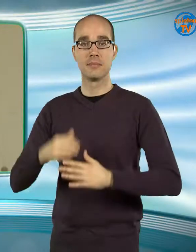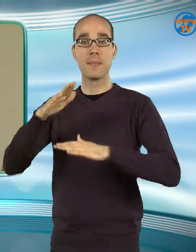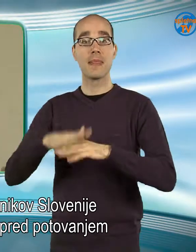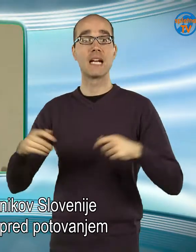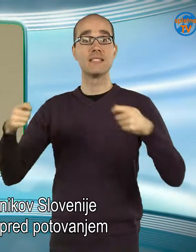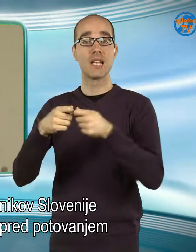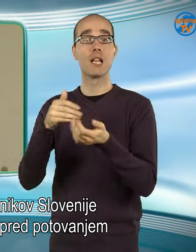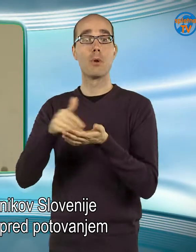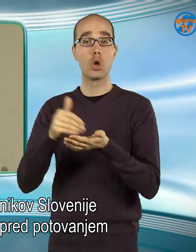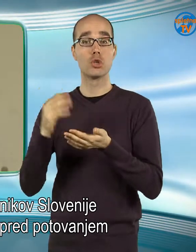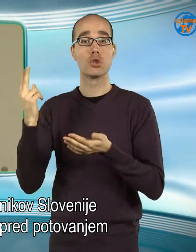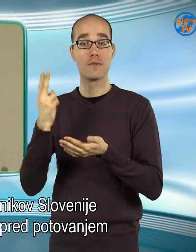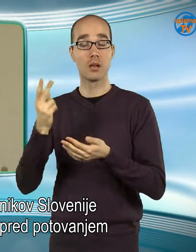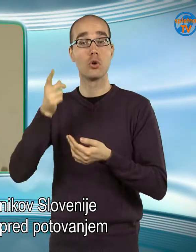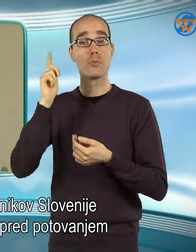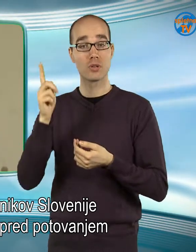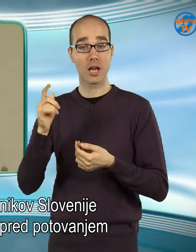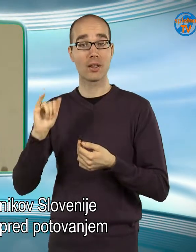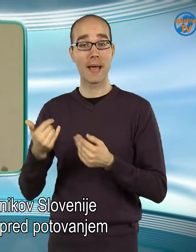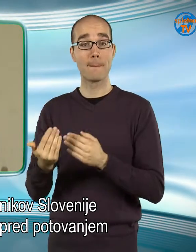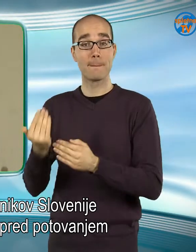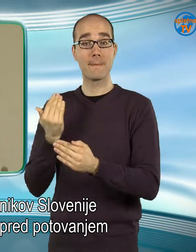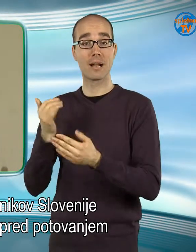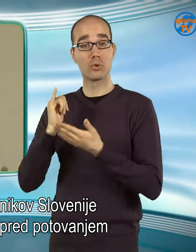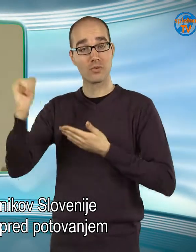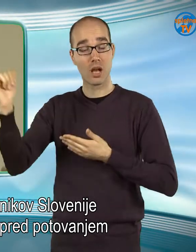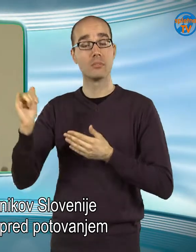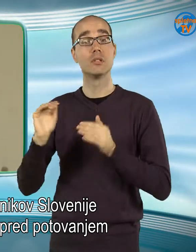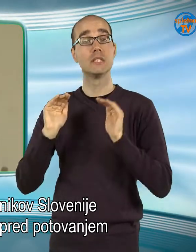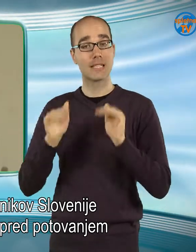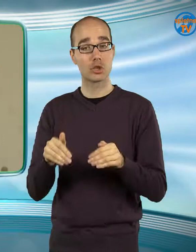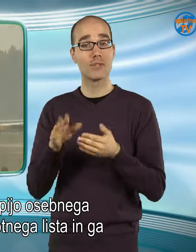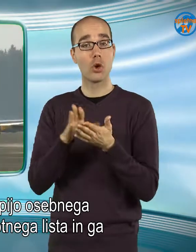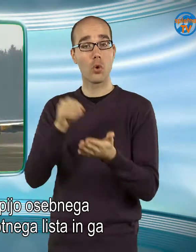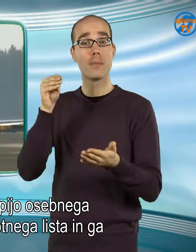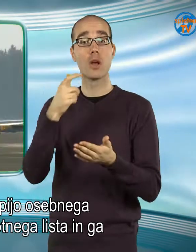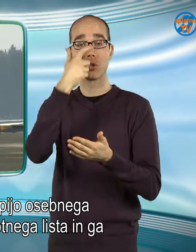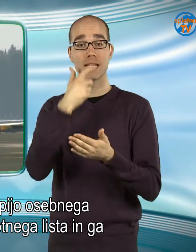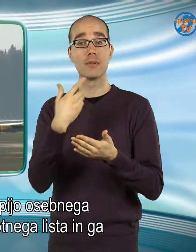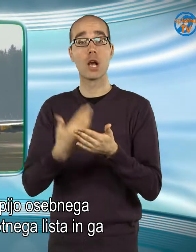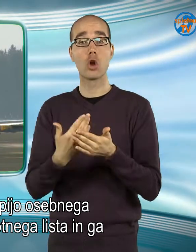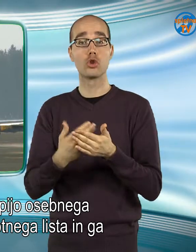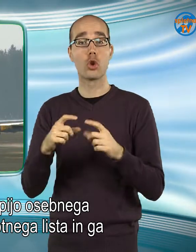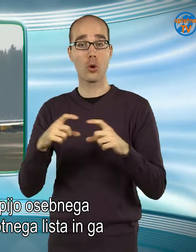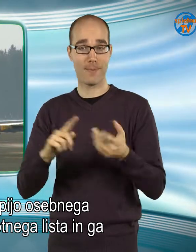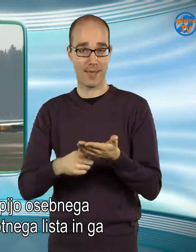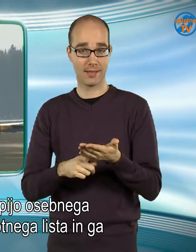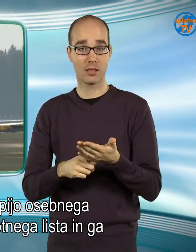Na Zvezi potrošnikov Slovenije opozarjajo, naj si pred potovanjem zagotovimo kopijo osebnega dokumenta ali